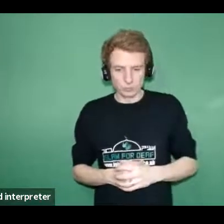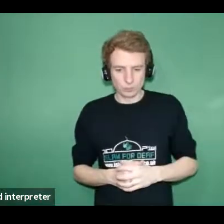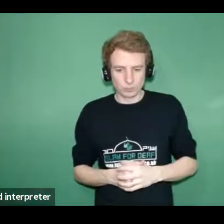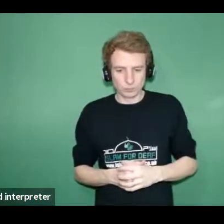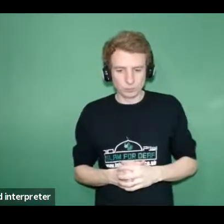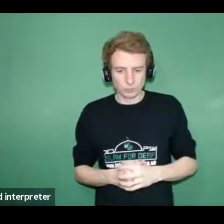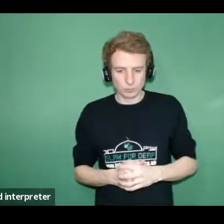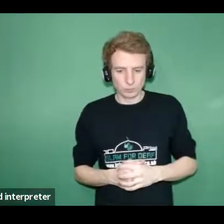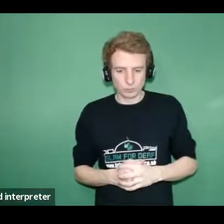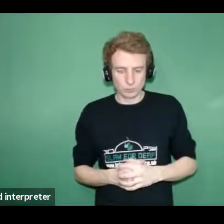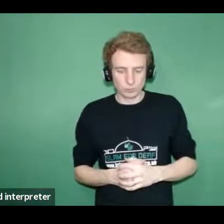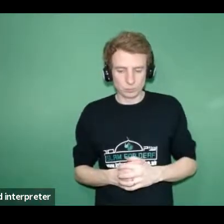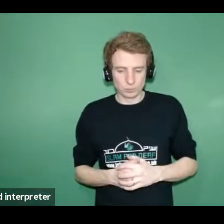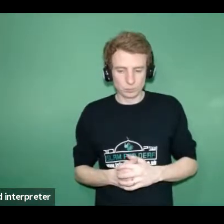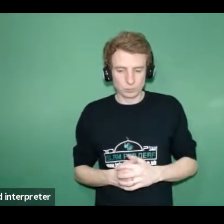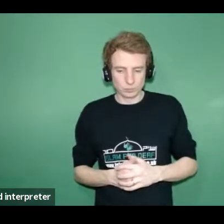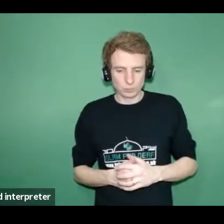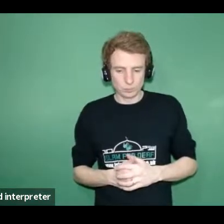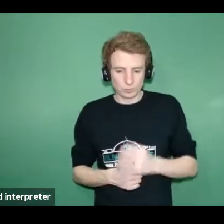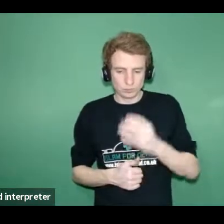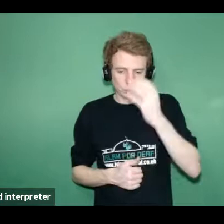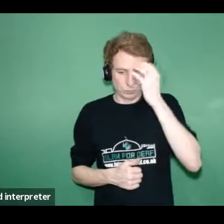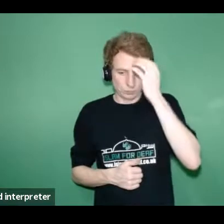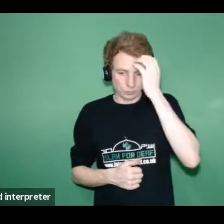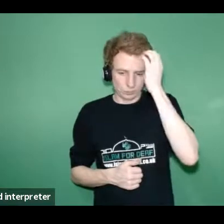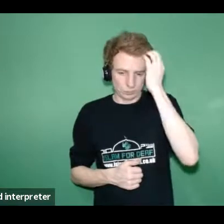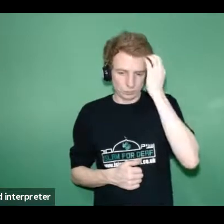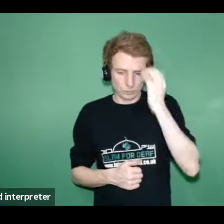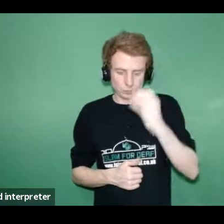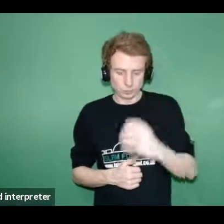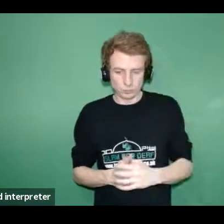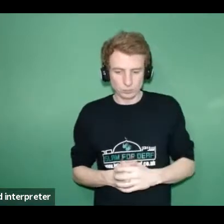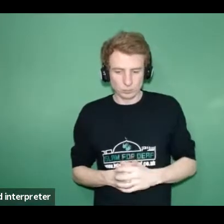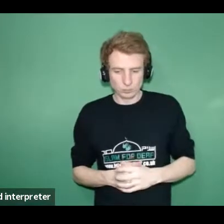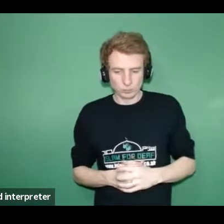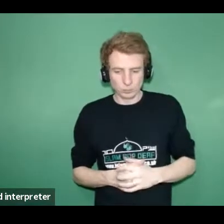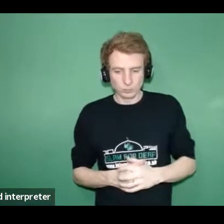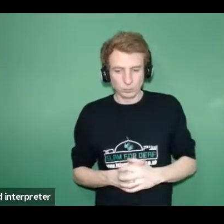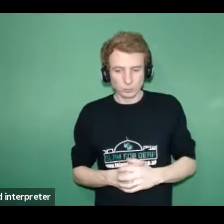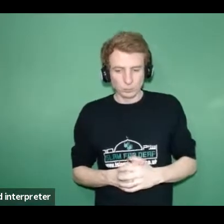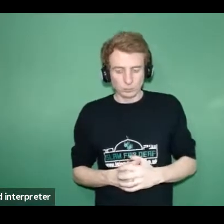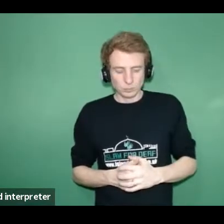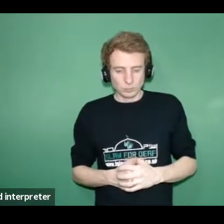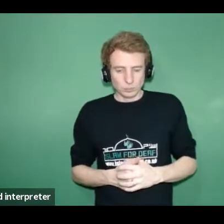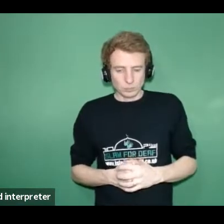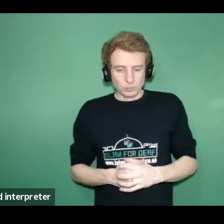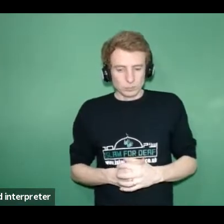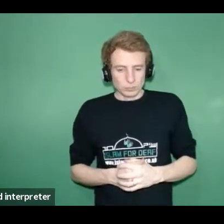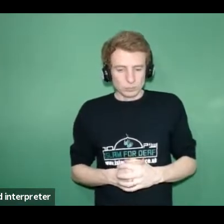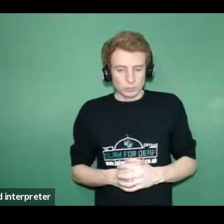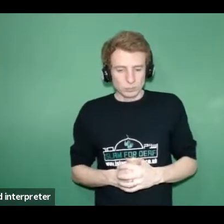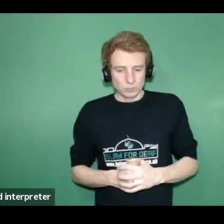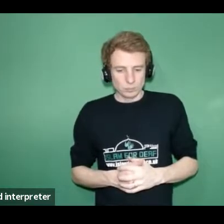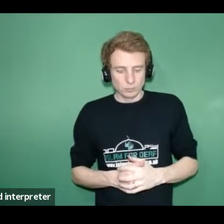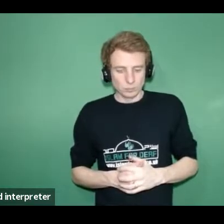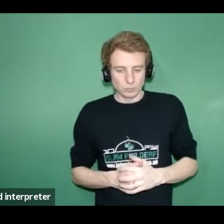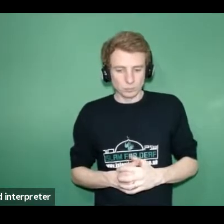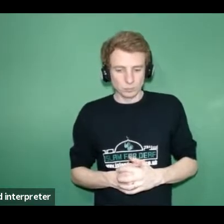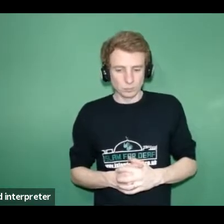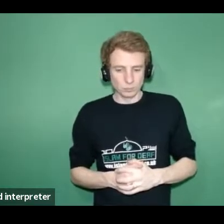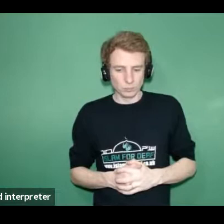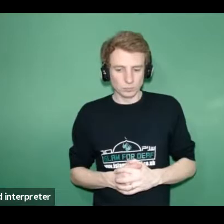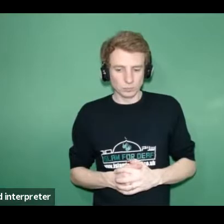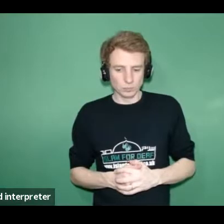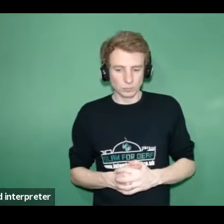الجوارح، فإذا استقر الإيمان في القلب تحركت الجوارح بالخضوع والطاعة. اللسان يصدق ولا